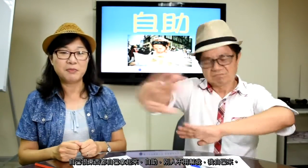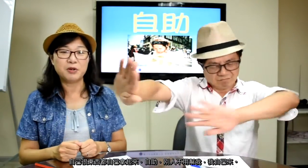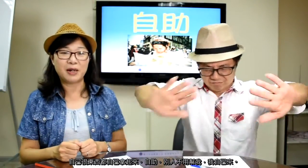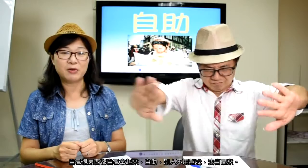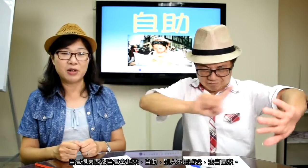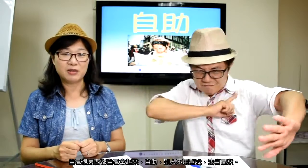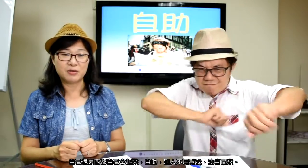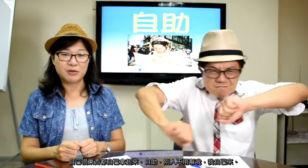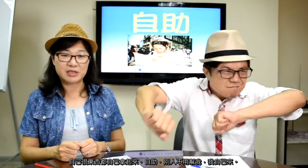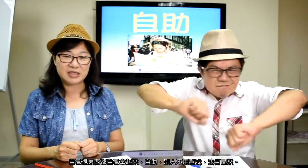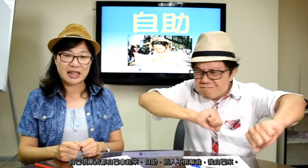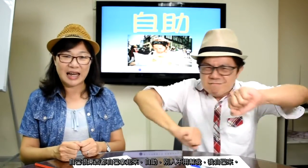不用帮我，我自己来。